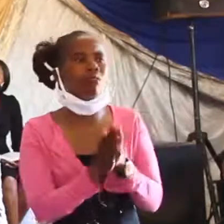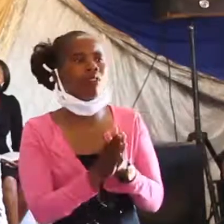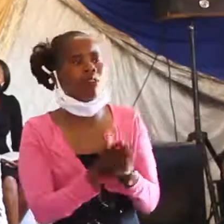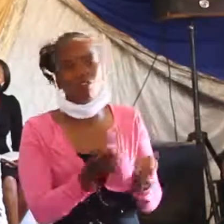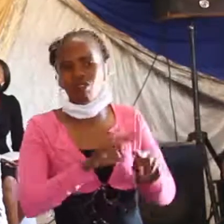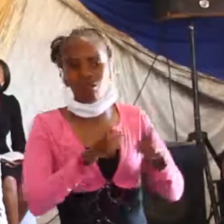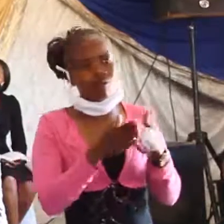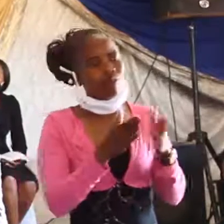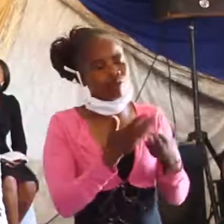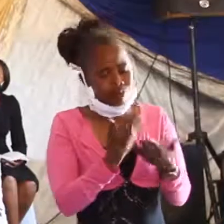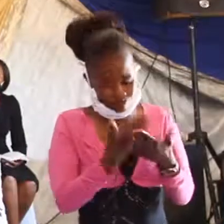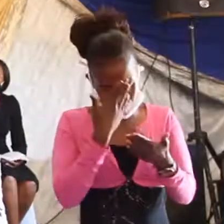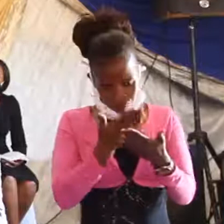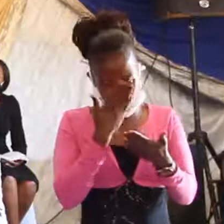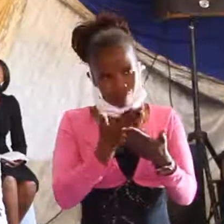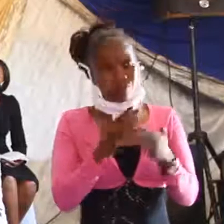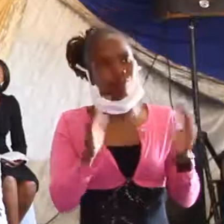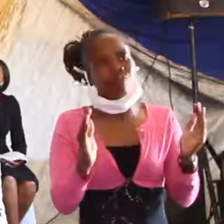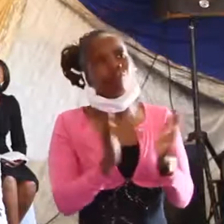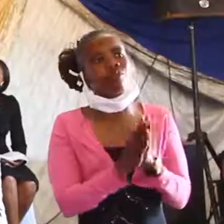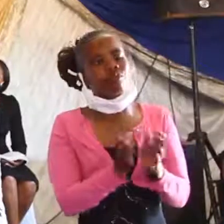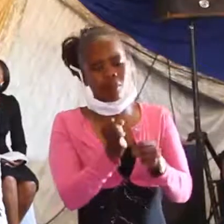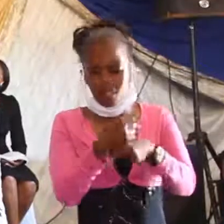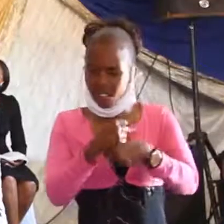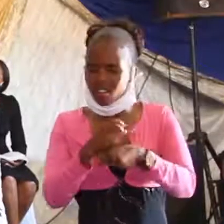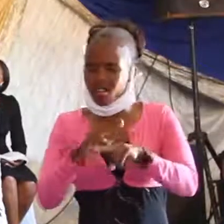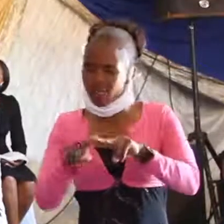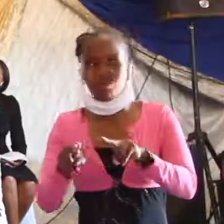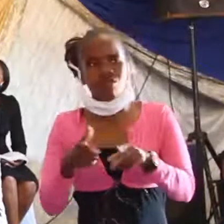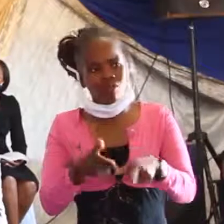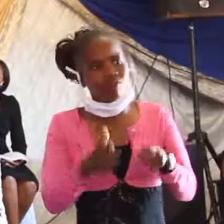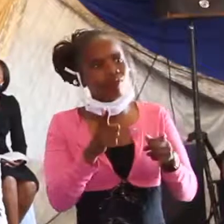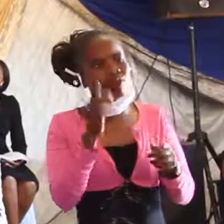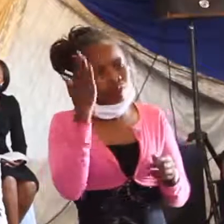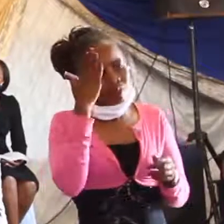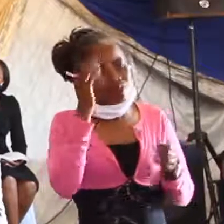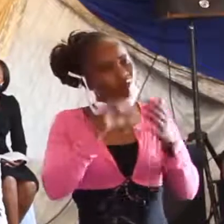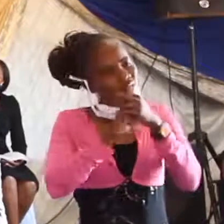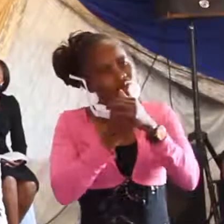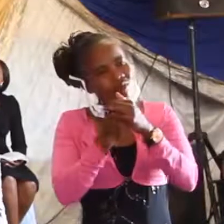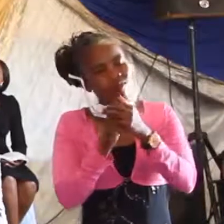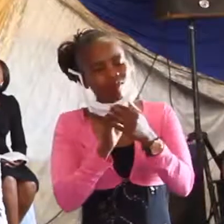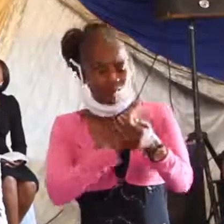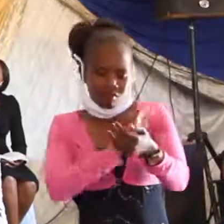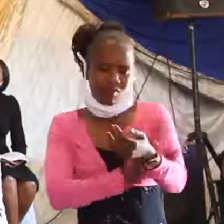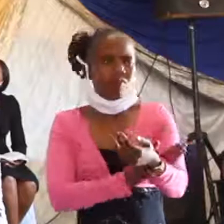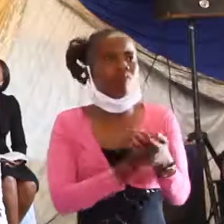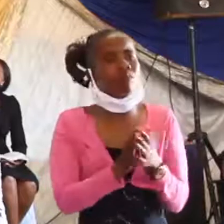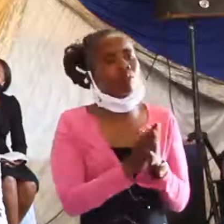yemfundvo. In our days, tintfo letendeka ko atingi ngengcondvo yolwati nangenhlakanipho nangemali.